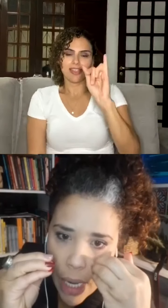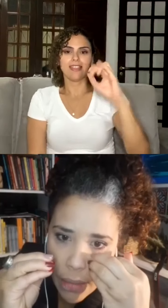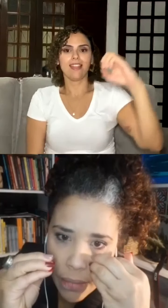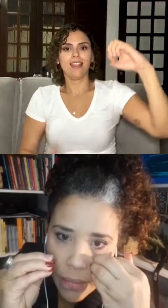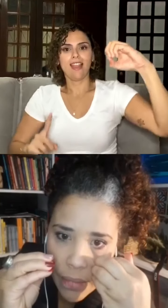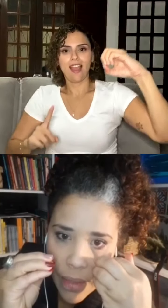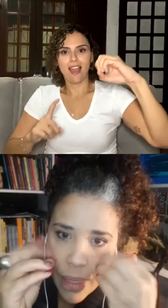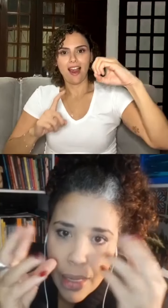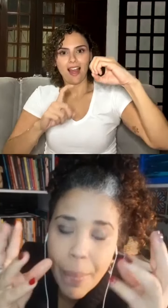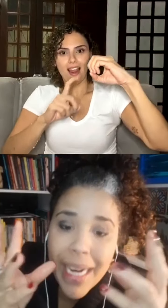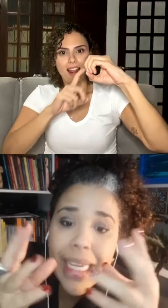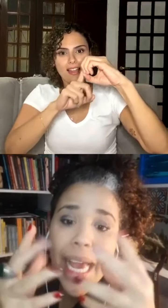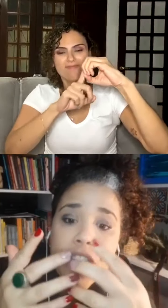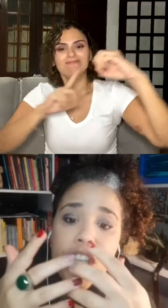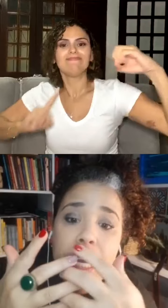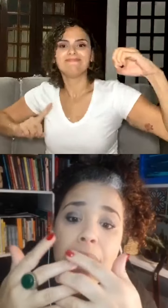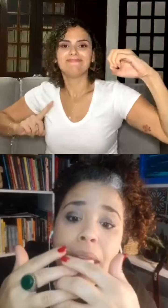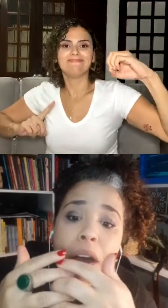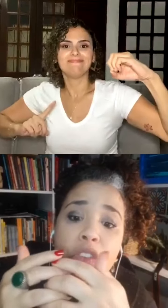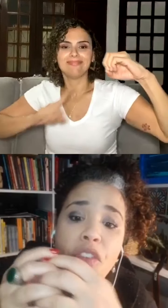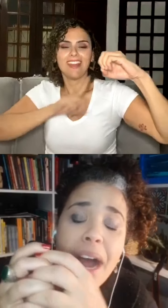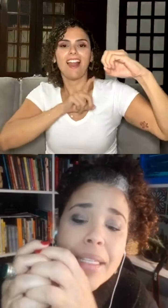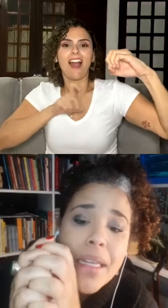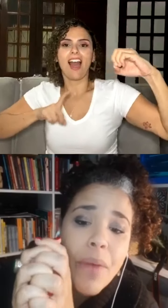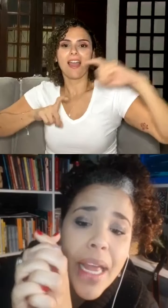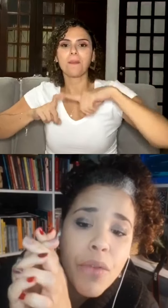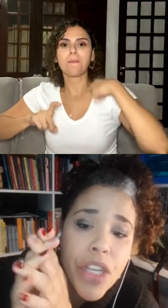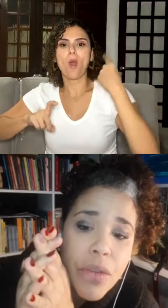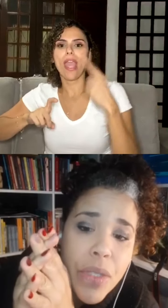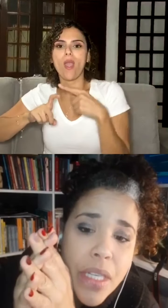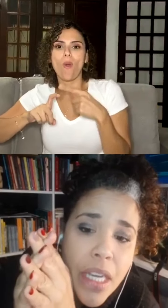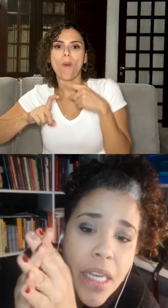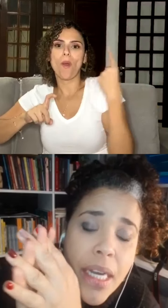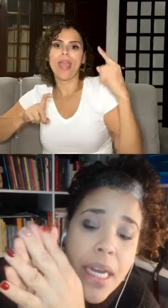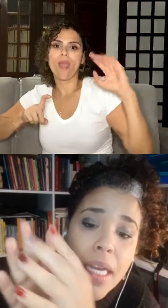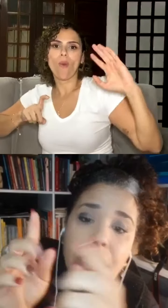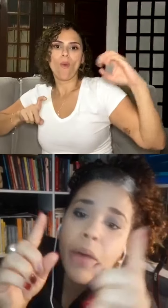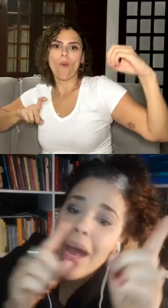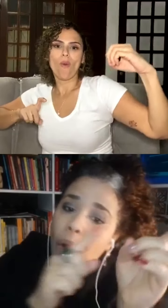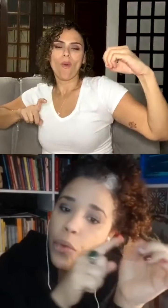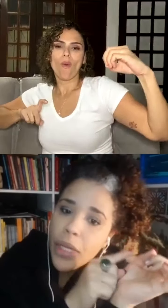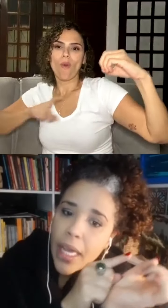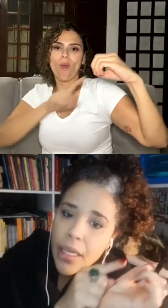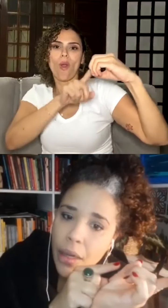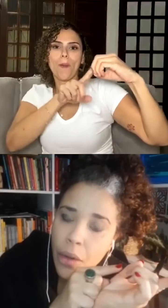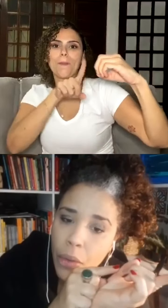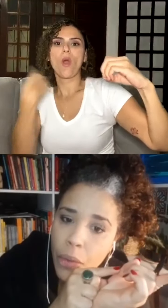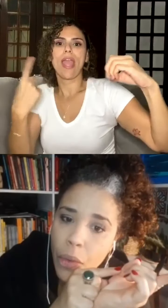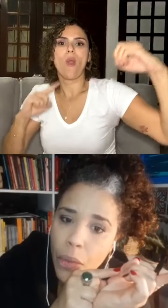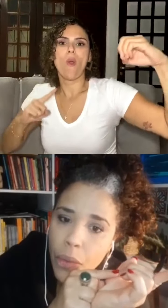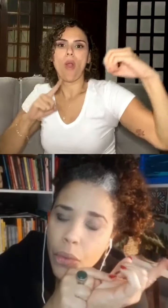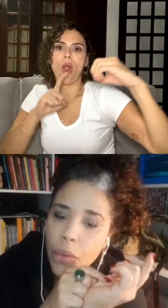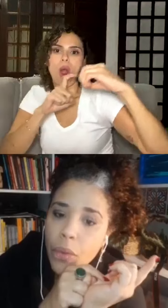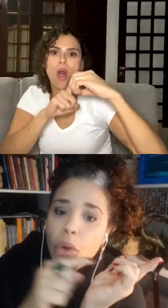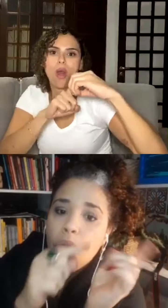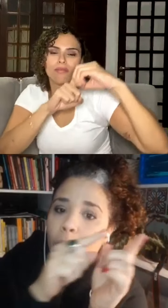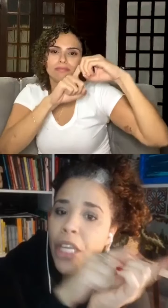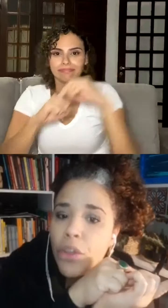encontrem, para que elas não façam a reuniãozinha e não aluguem